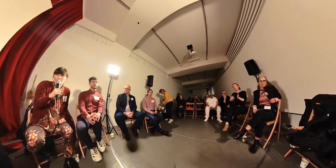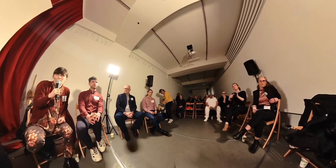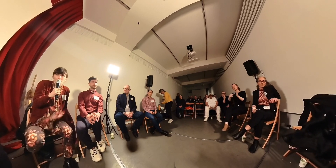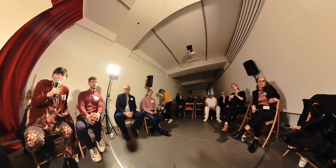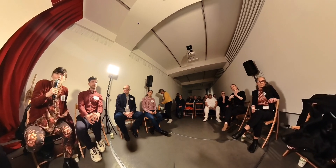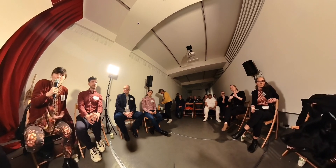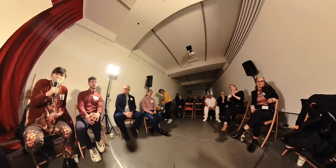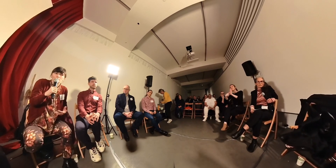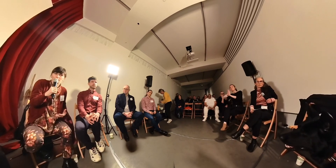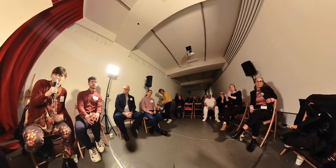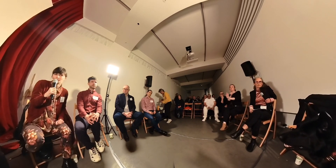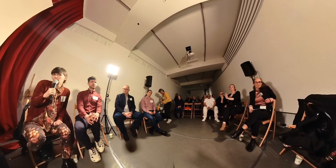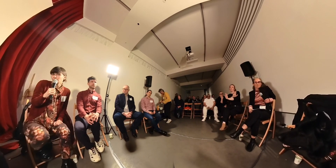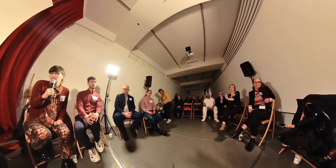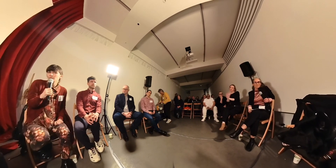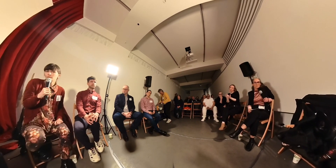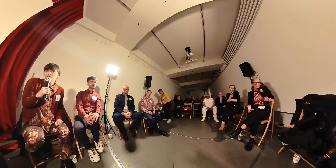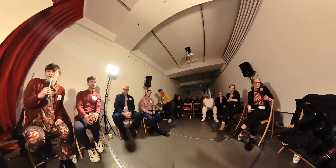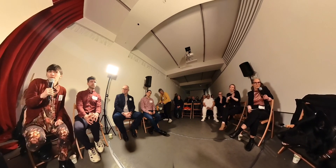reprezentativním hlasem nebo dílem.